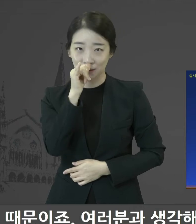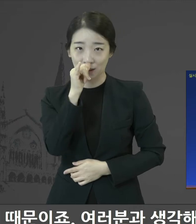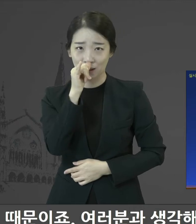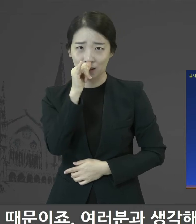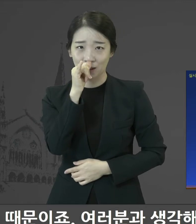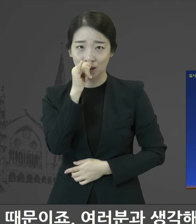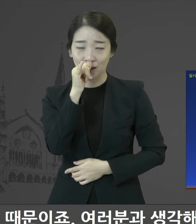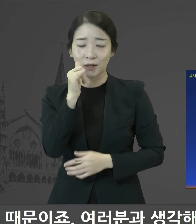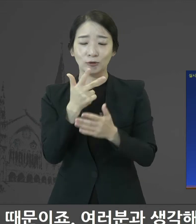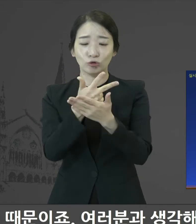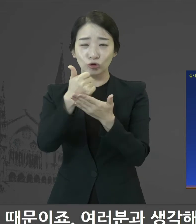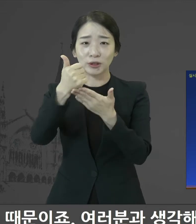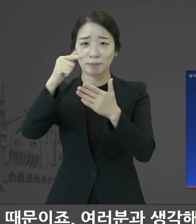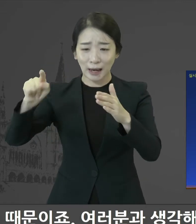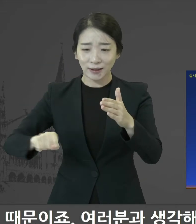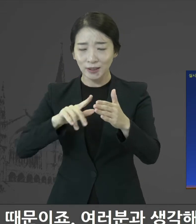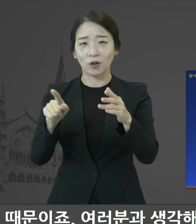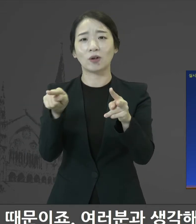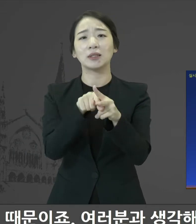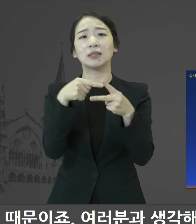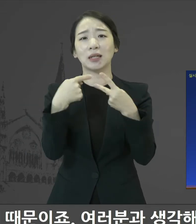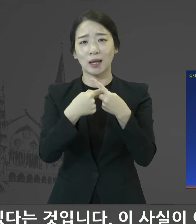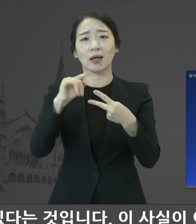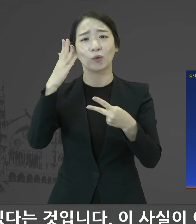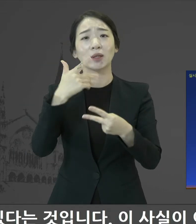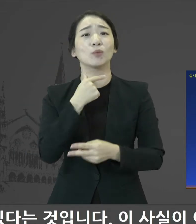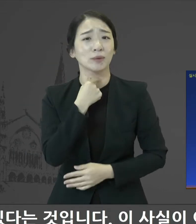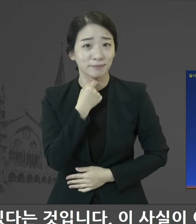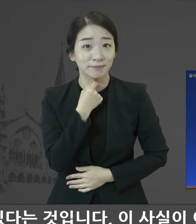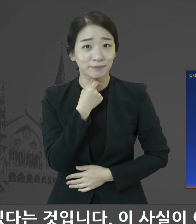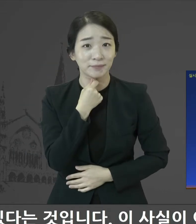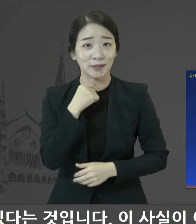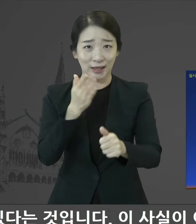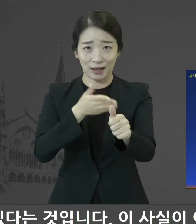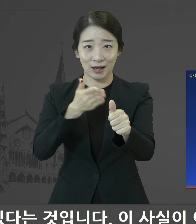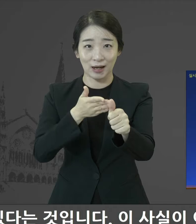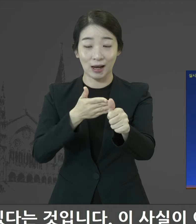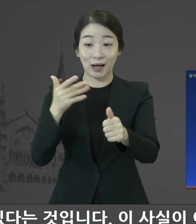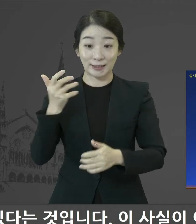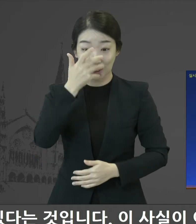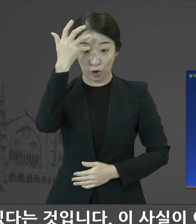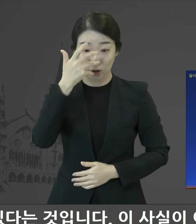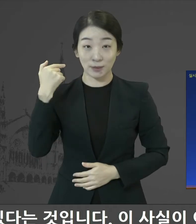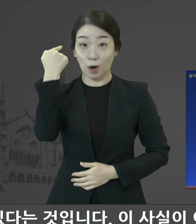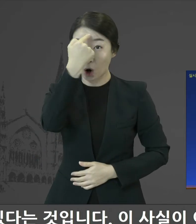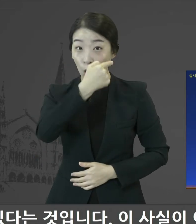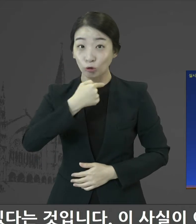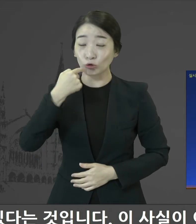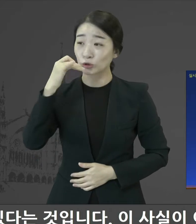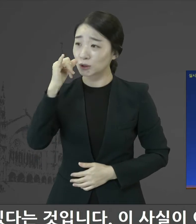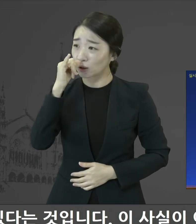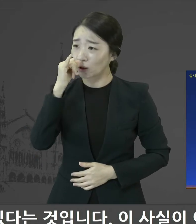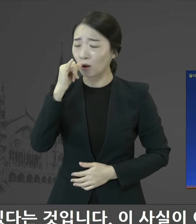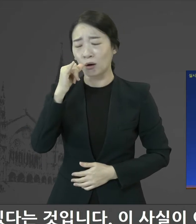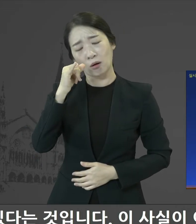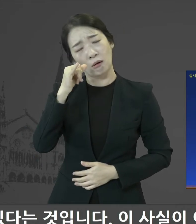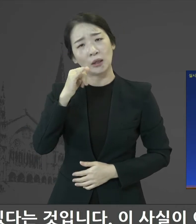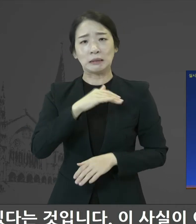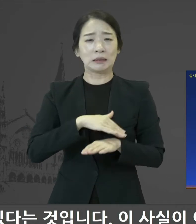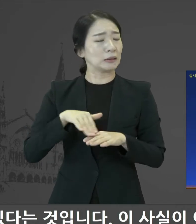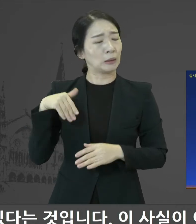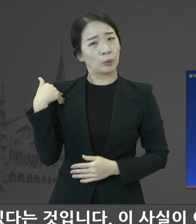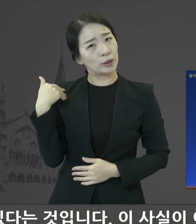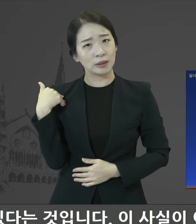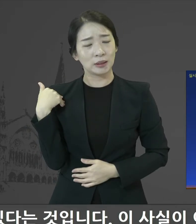안에서 소망합니다. 성령님도 얼굴을 가지고 계십니다. 잘 감이 안 올 수도 있죠.